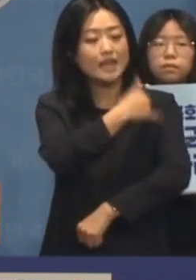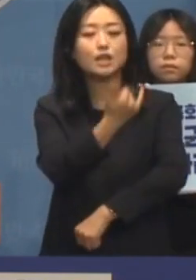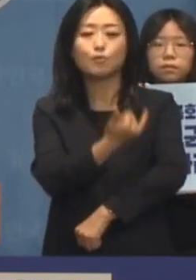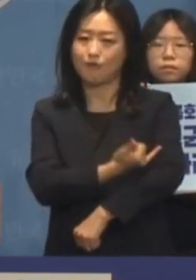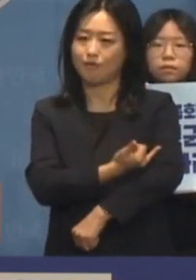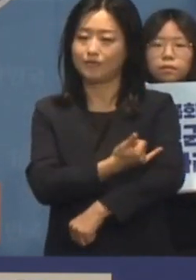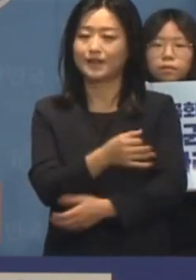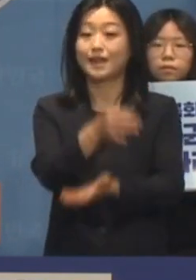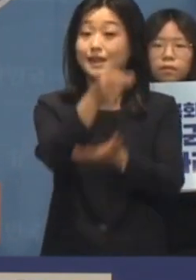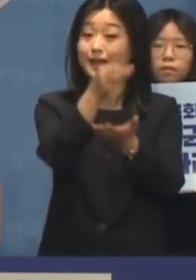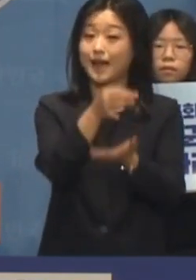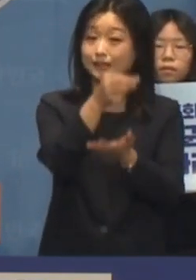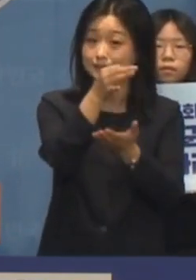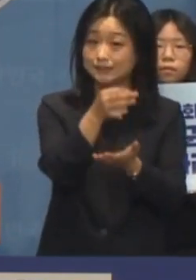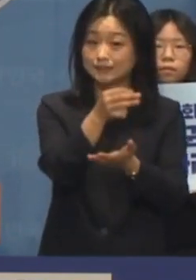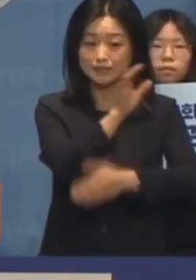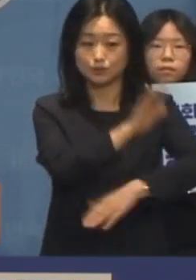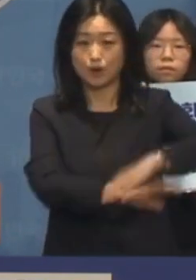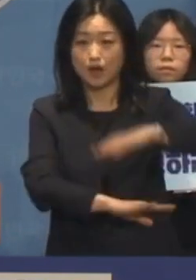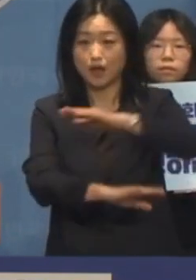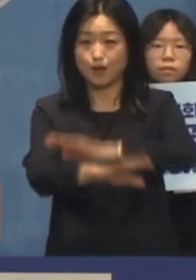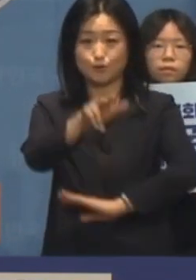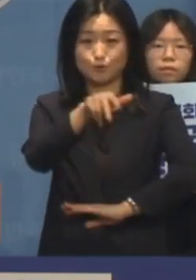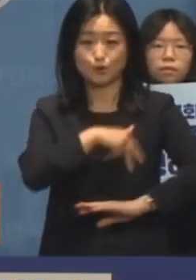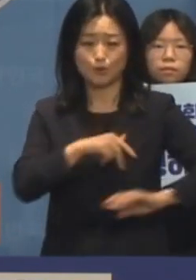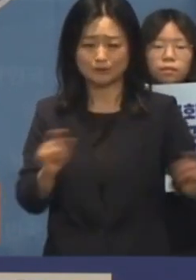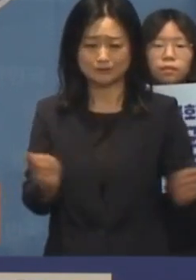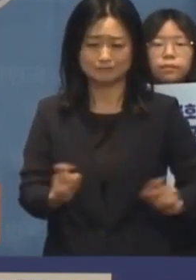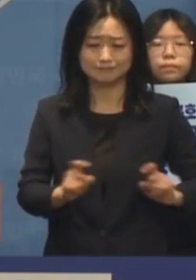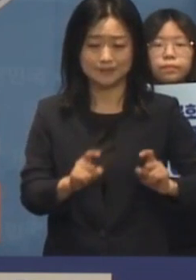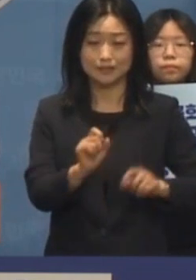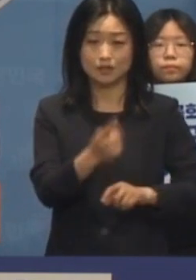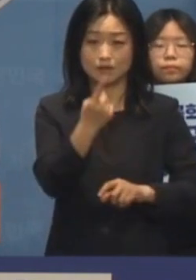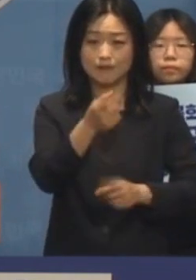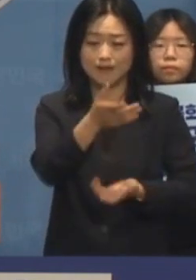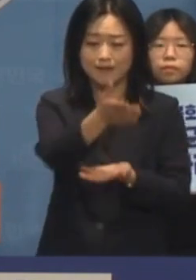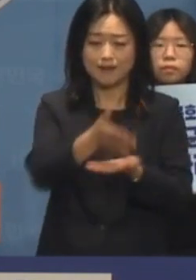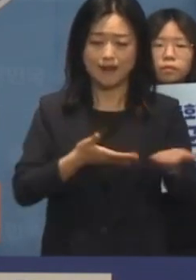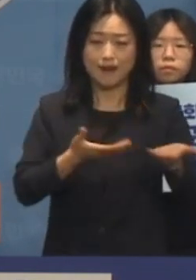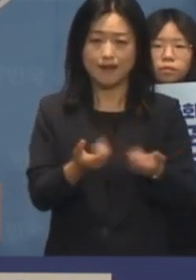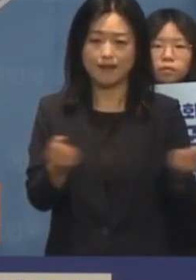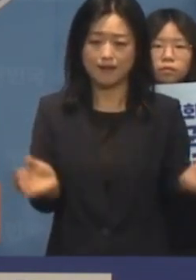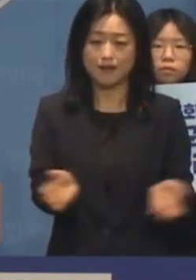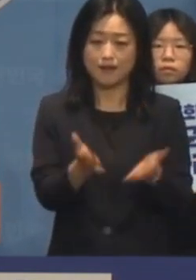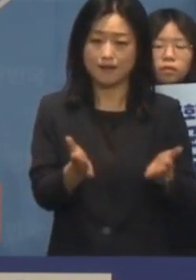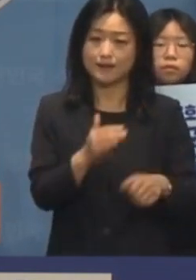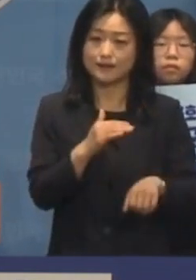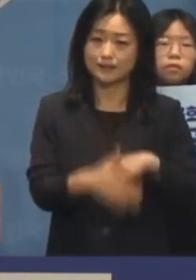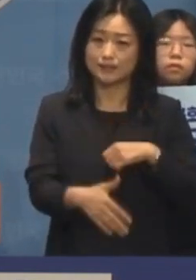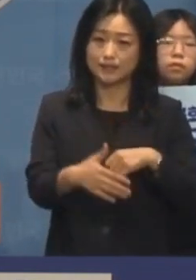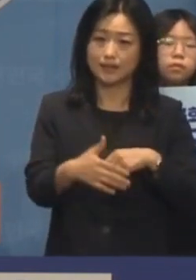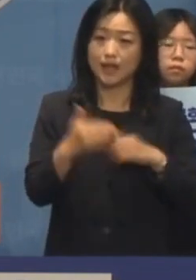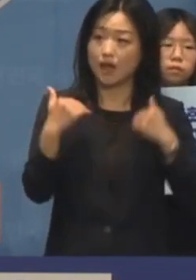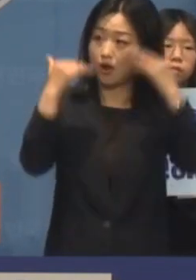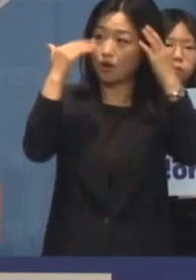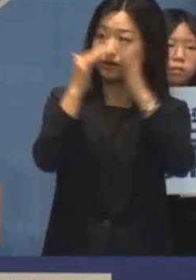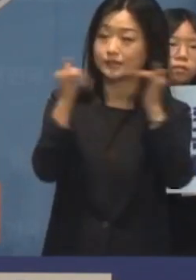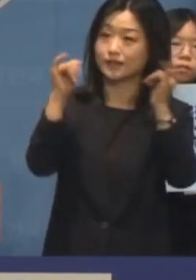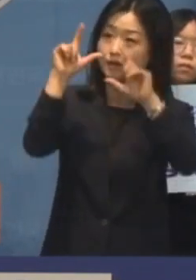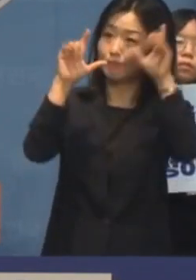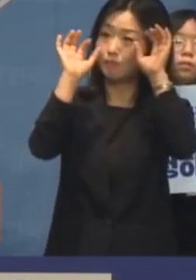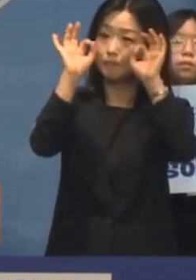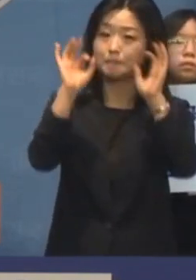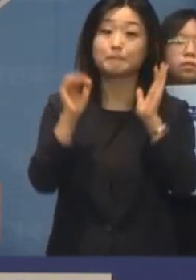천부적 가치를 좌우와 여야의 정쟁의 대상으로 갈라치기를 하려는 못된 어른들의 정치적 행보를